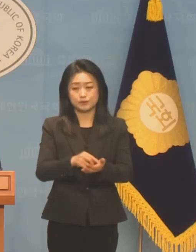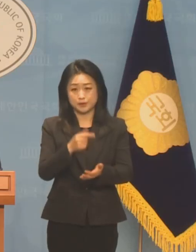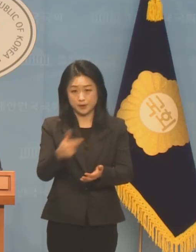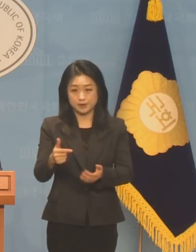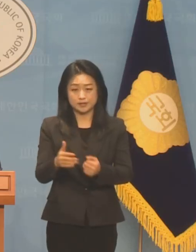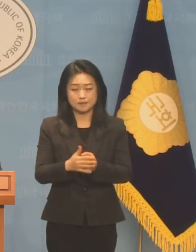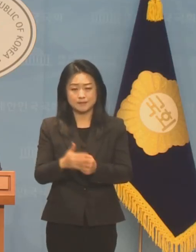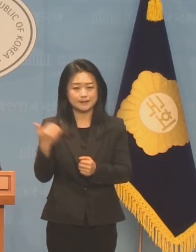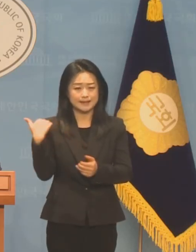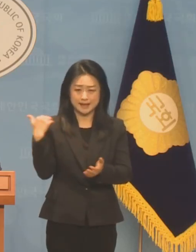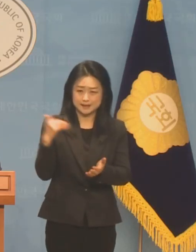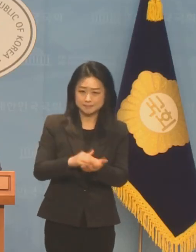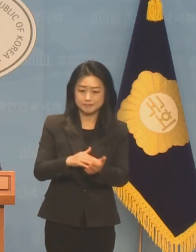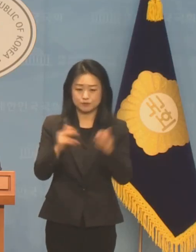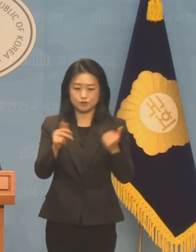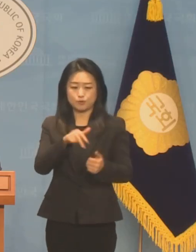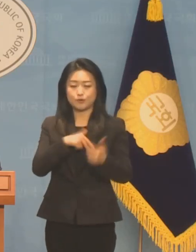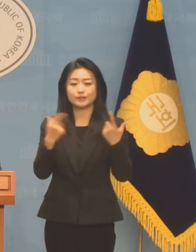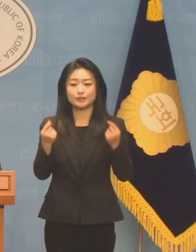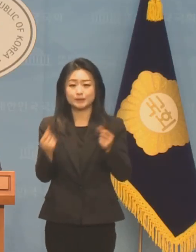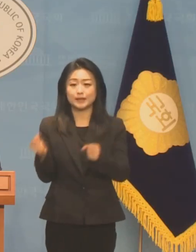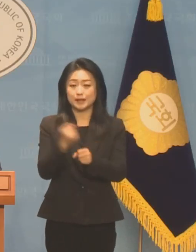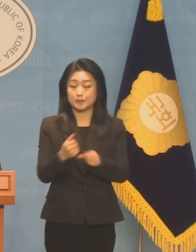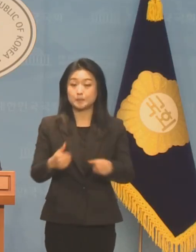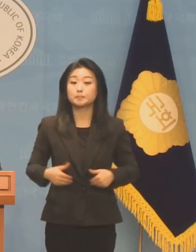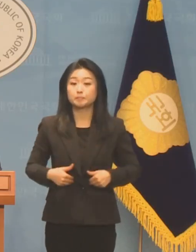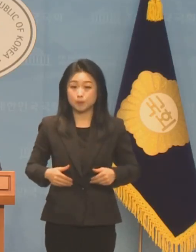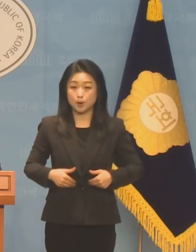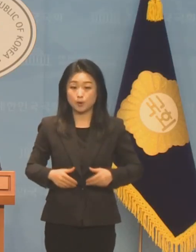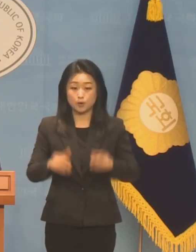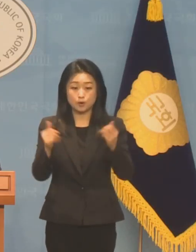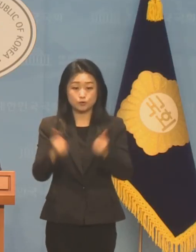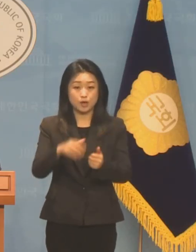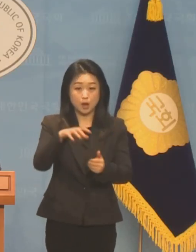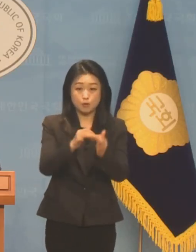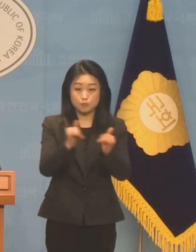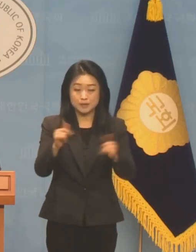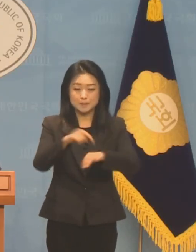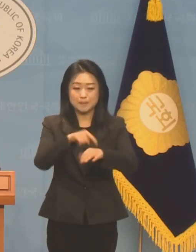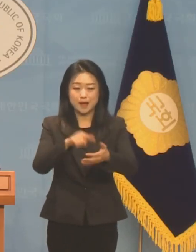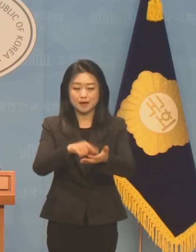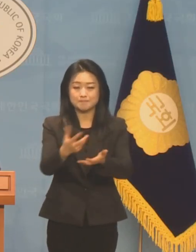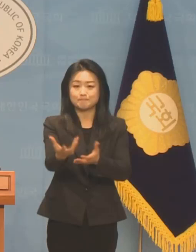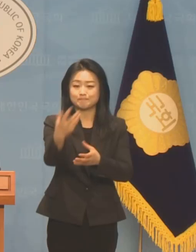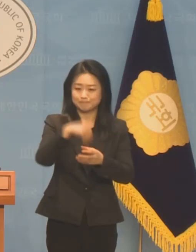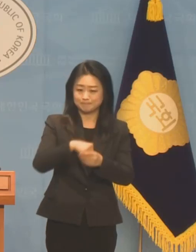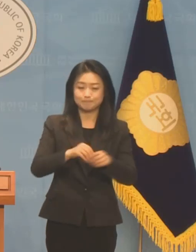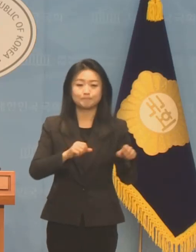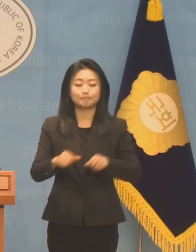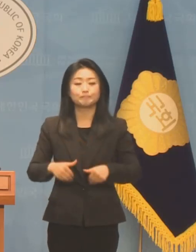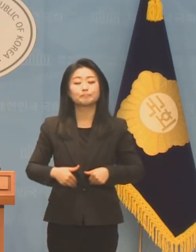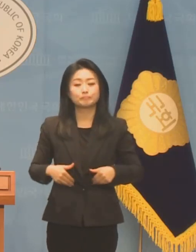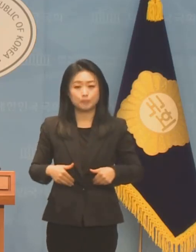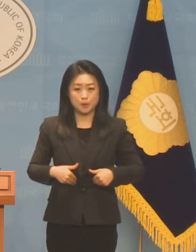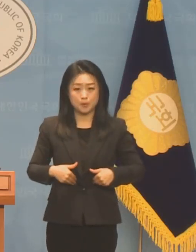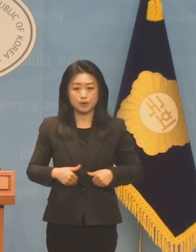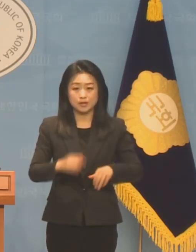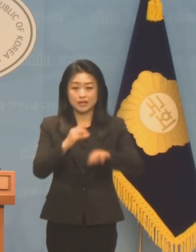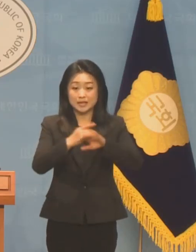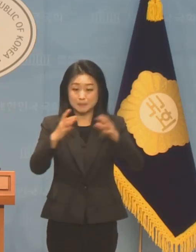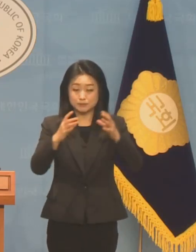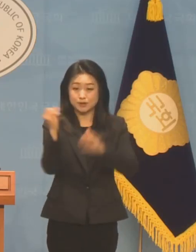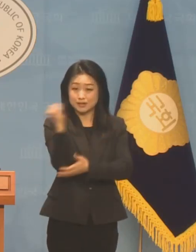문제입니다. 국회는 국민을 대변하는 최후의 보루입니다. 민주주의의 근간을 뒤흔드는 행동을